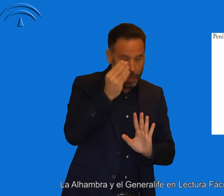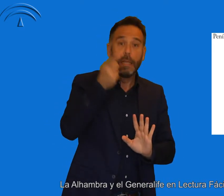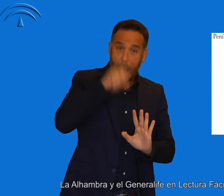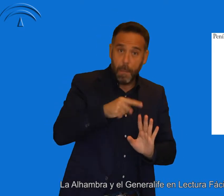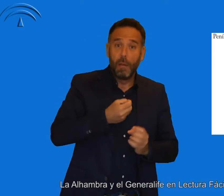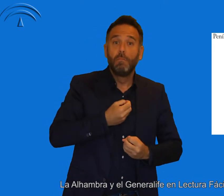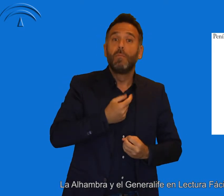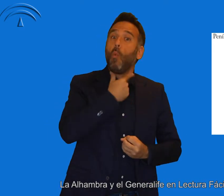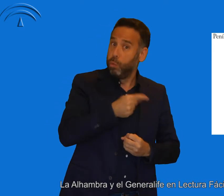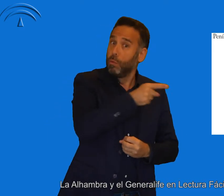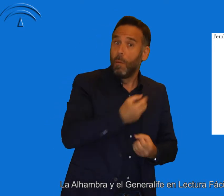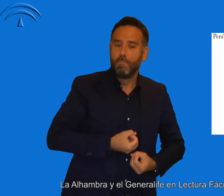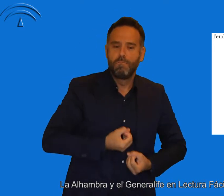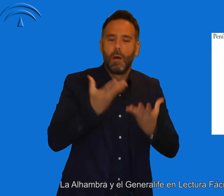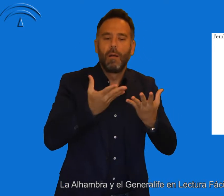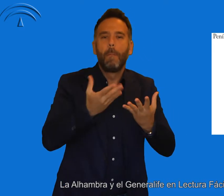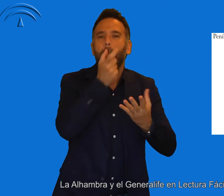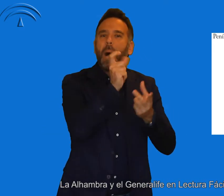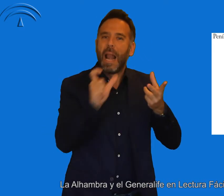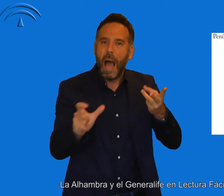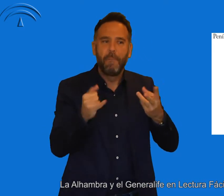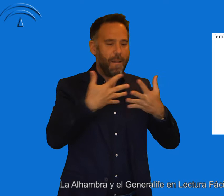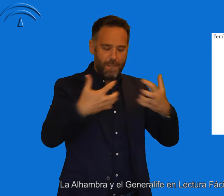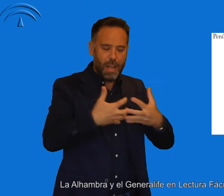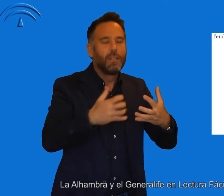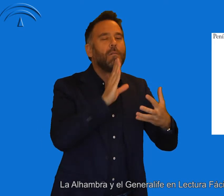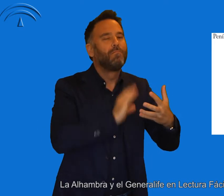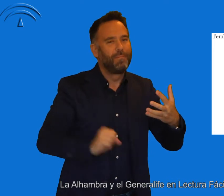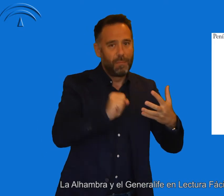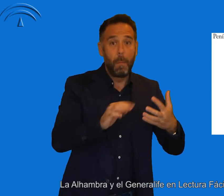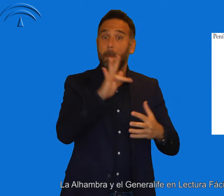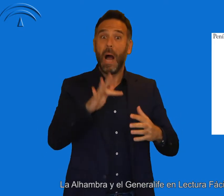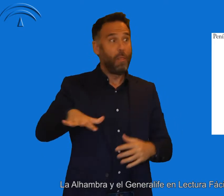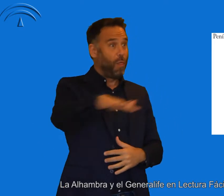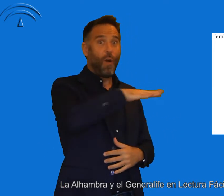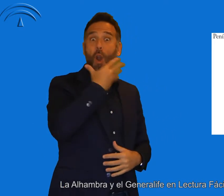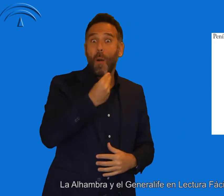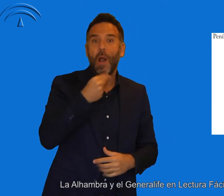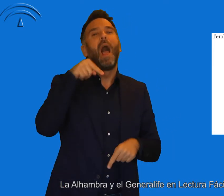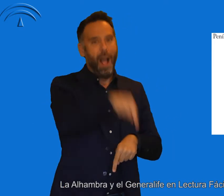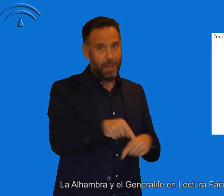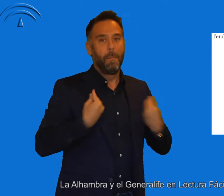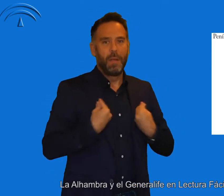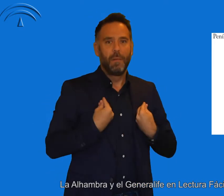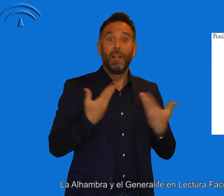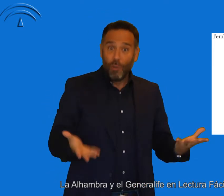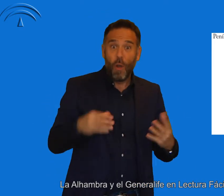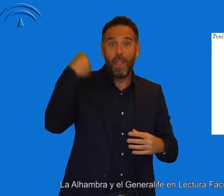gustaba expresarse con palabras y frases hermosas y vivir en lugares bonitos. Hicieron de la Alhambra